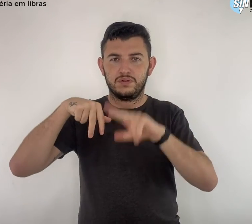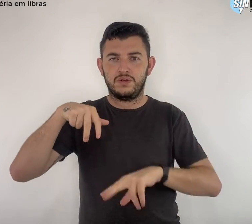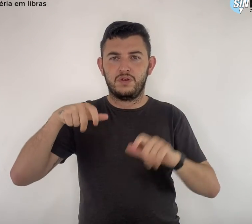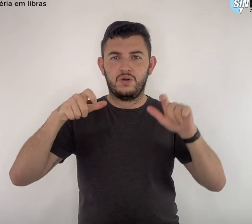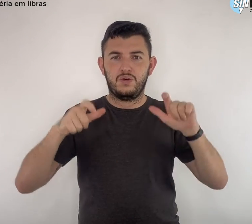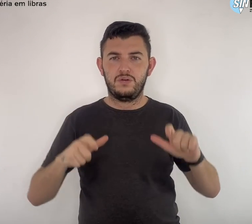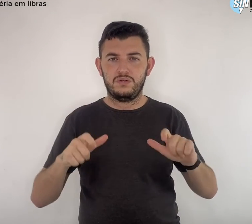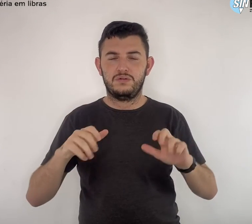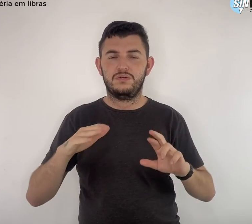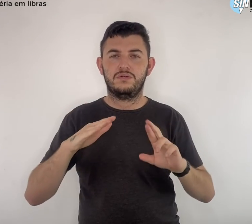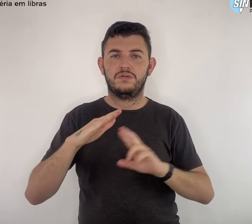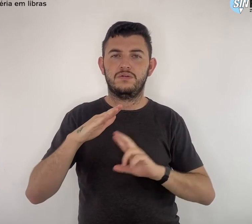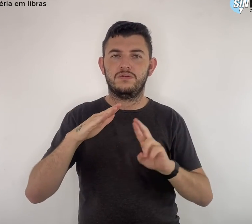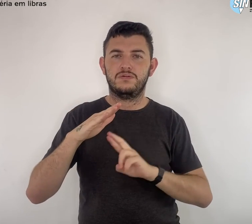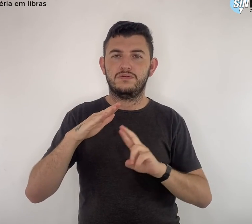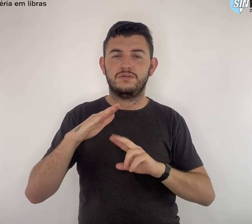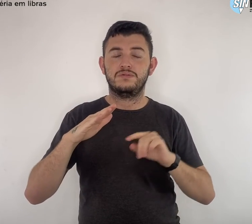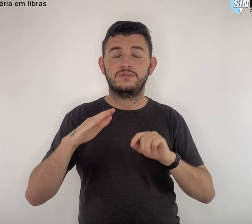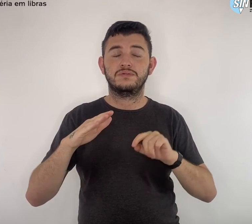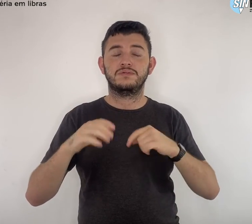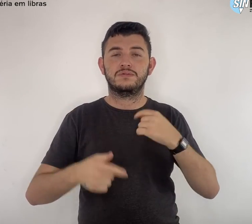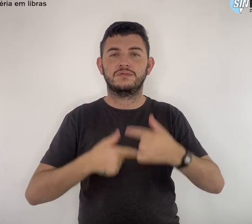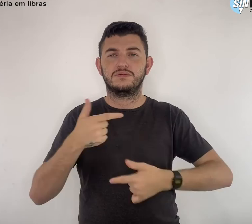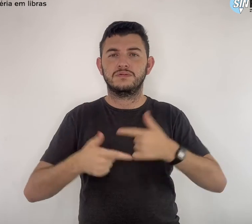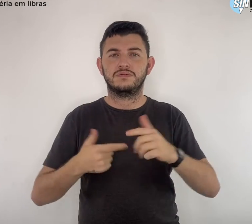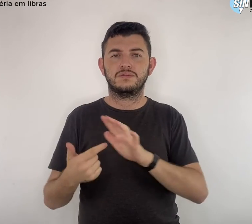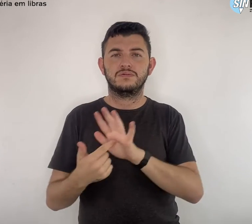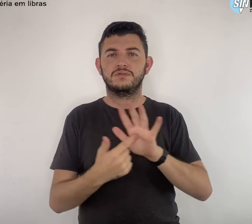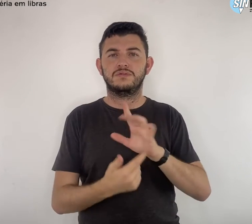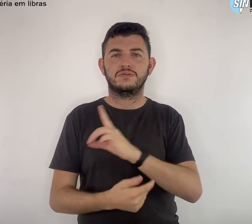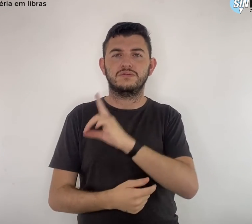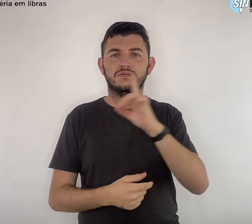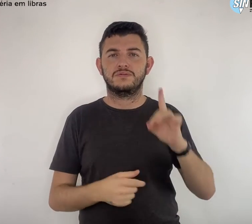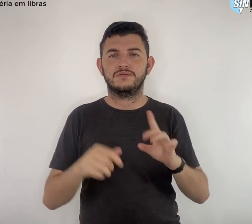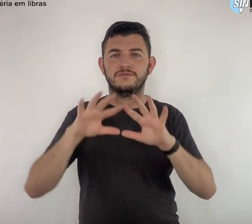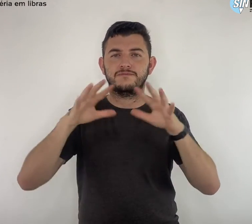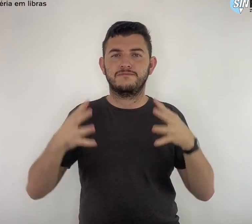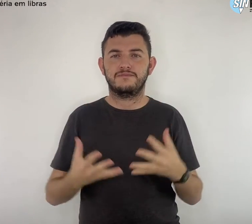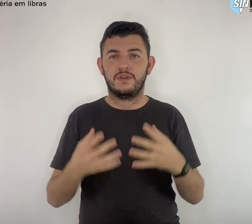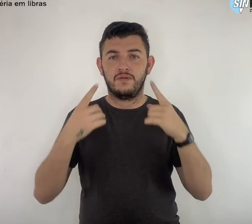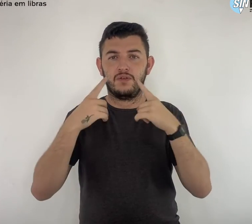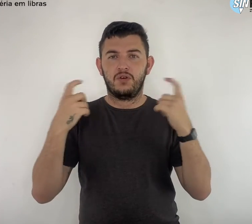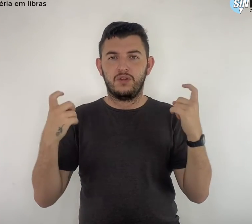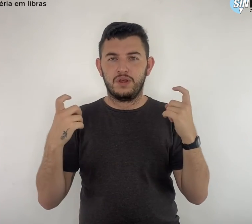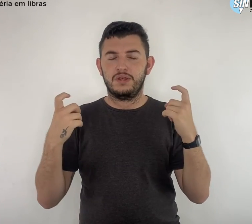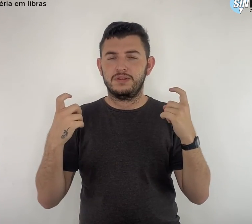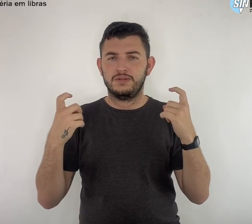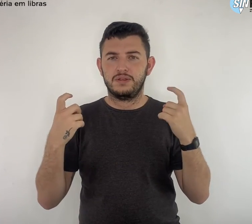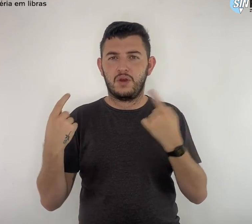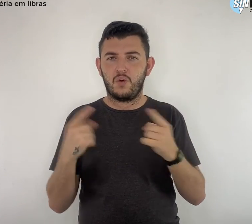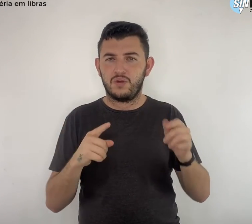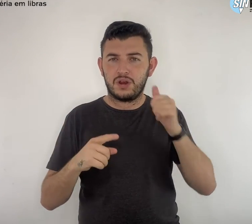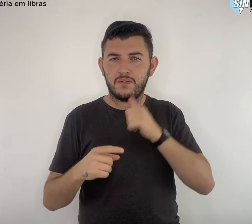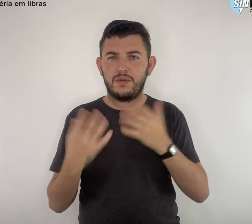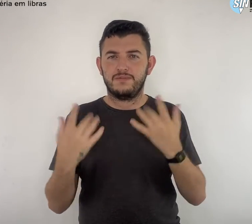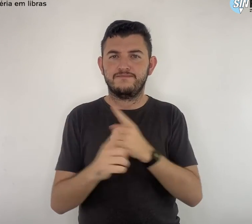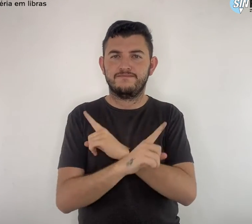Plano Piloto. A atividade marcou o Dia Internacional da Não Violência contra a